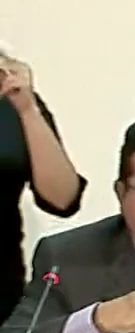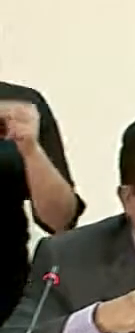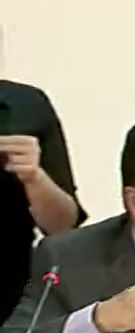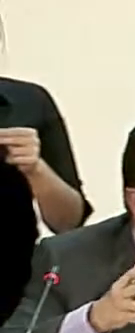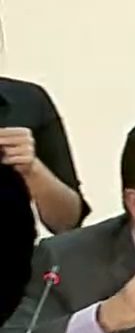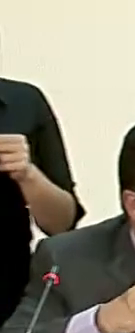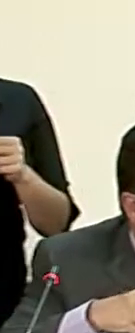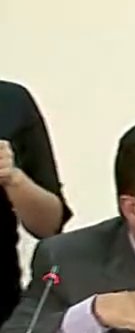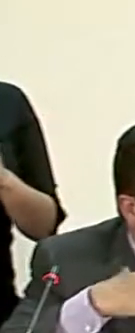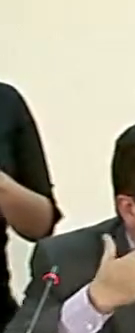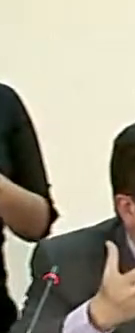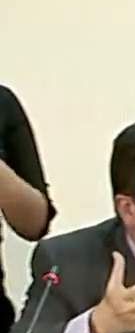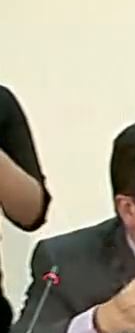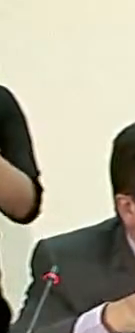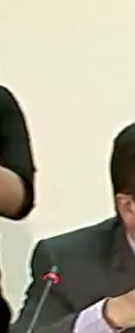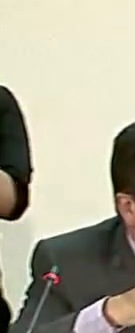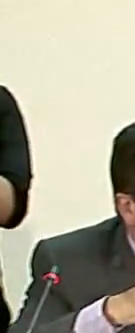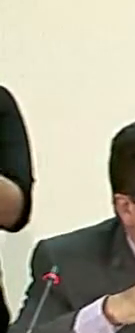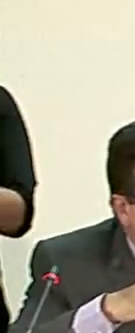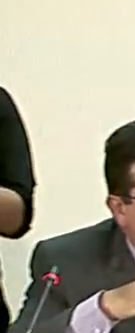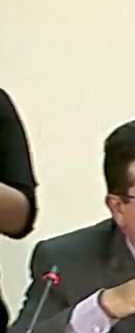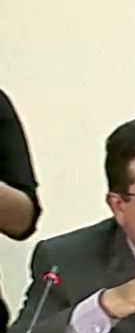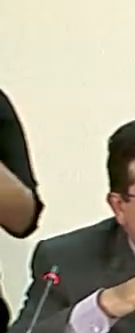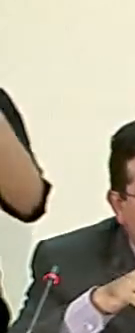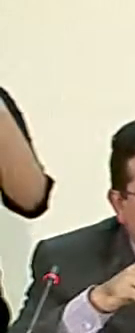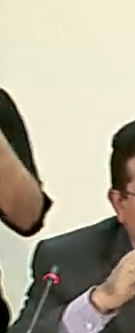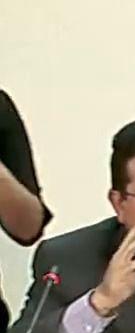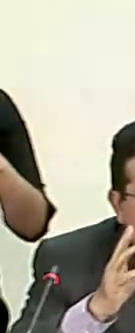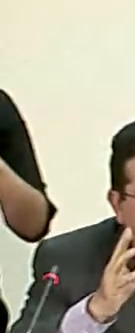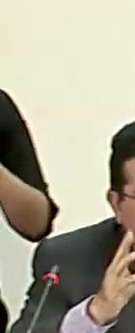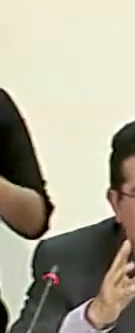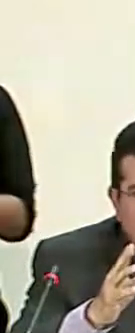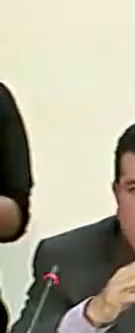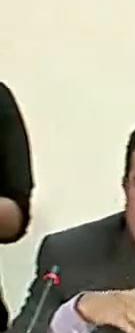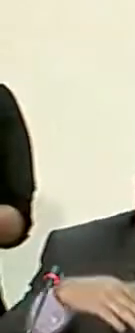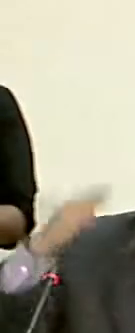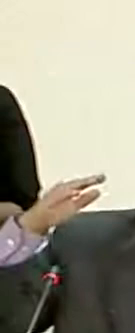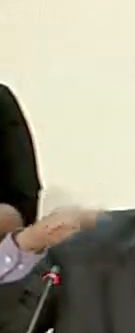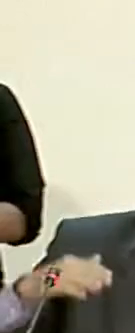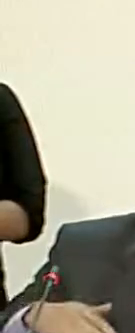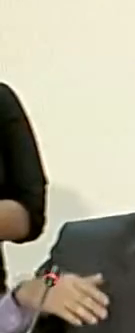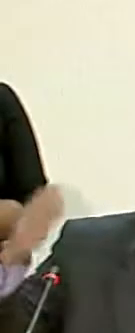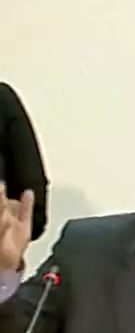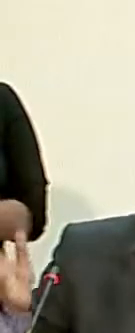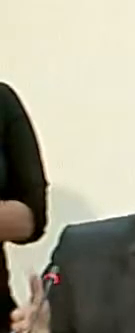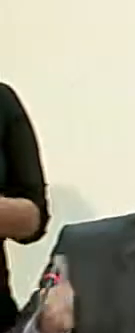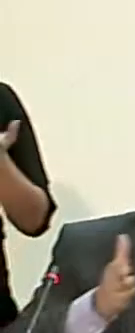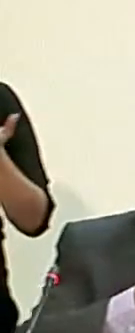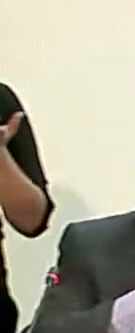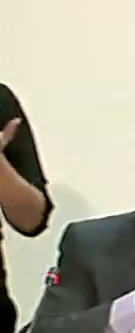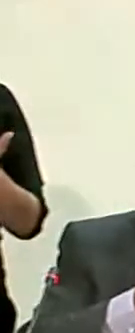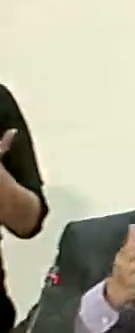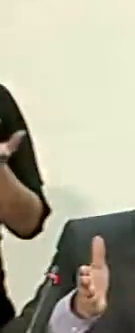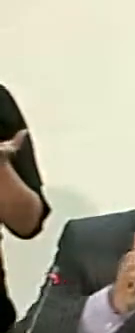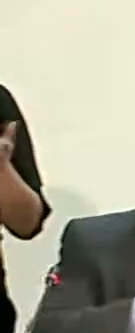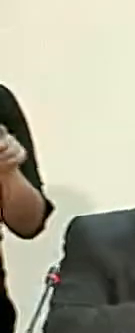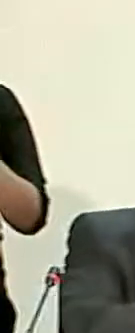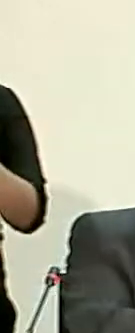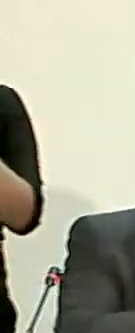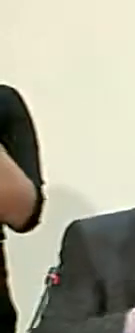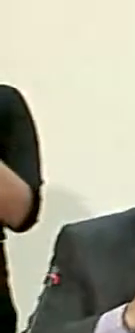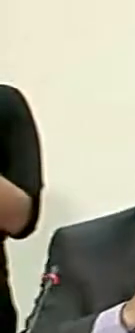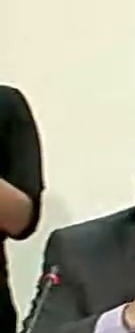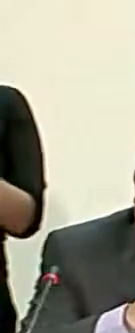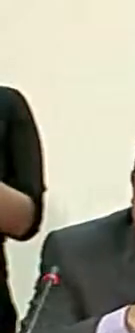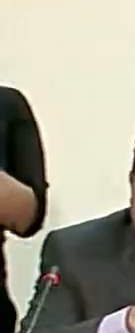presupuestos por programas o los presupuestos basados no solo en unas cuentas contables, sino en